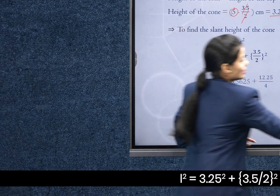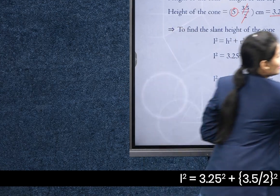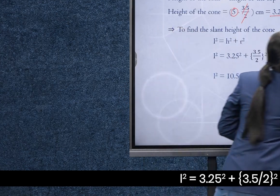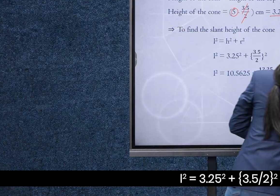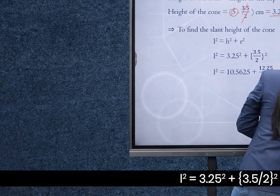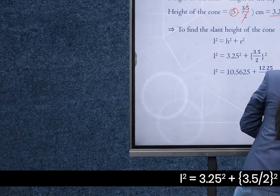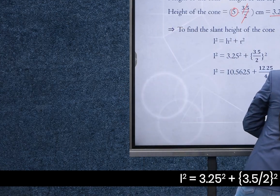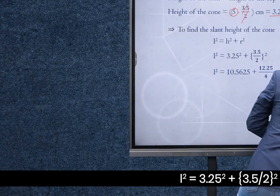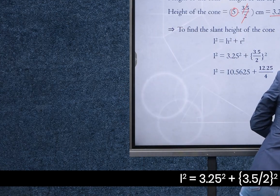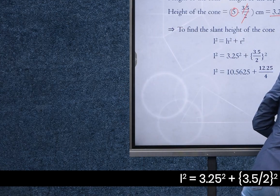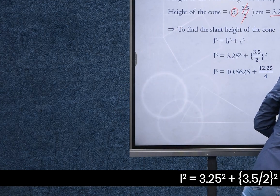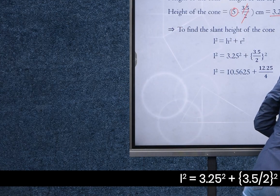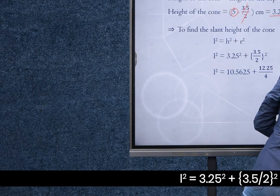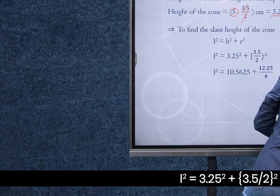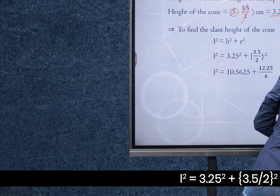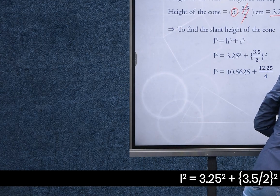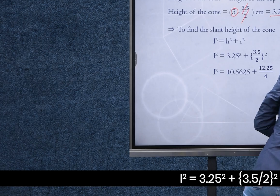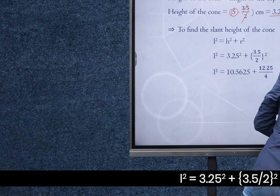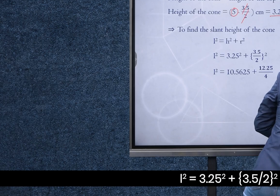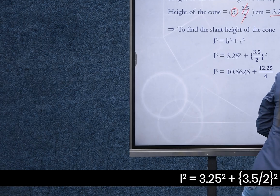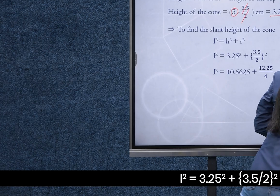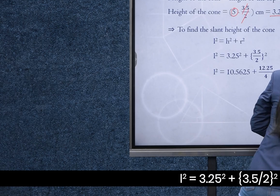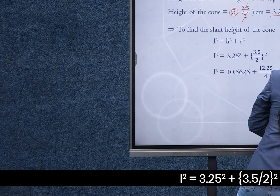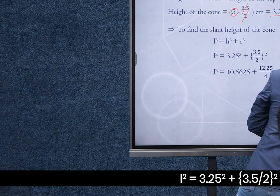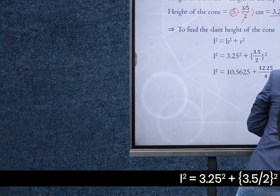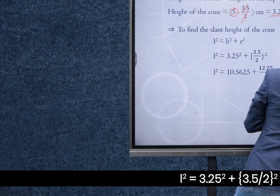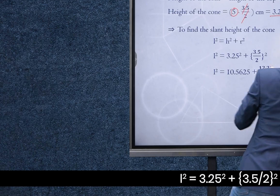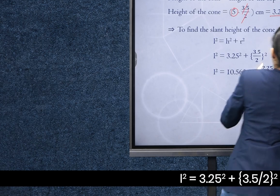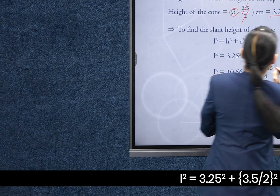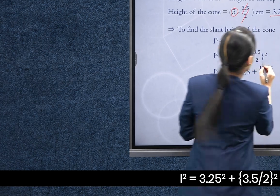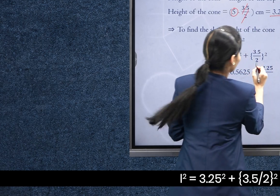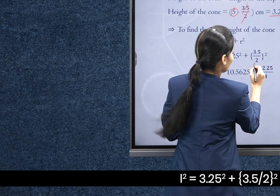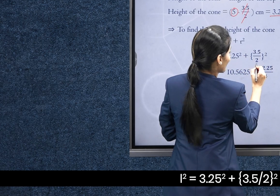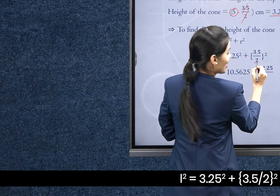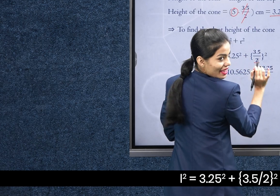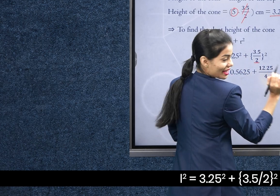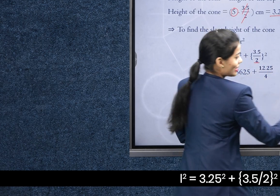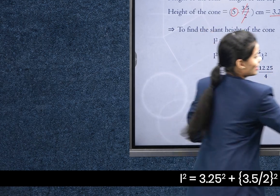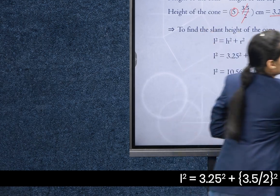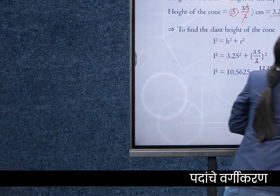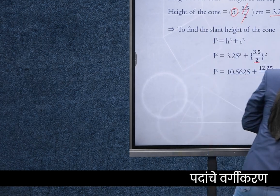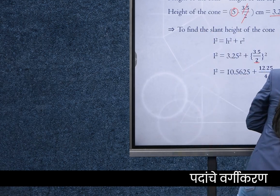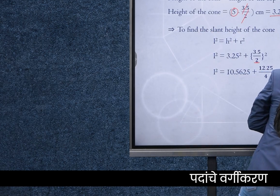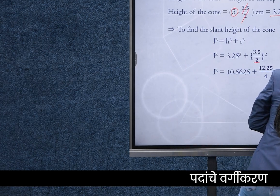3.252 अधिक महिरपी कंसामध्ये 3.5 छेद 2 कंस बंद 2. पदांचे